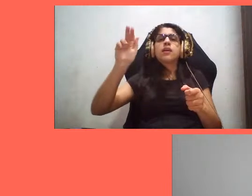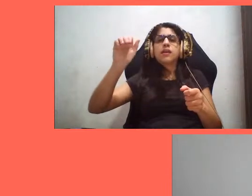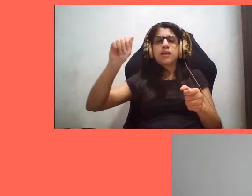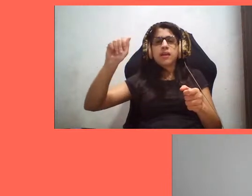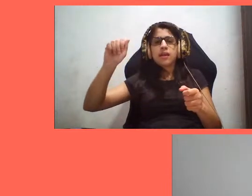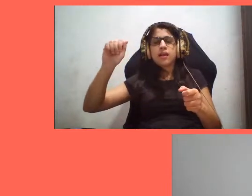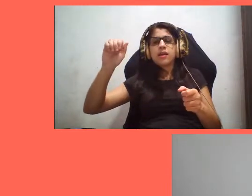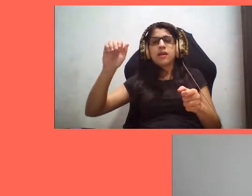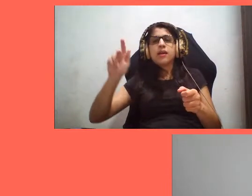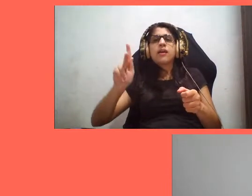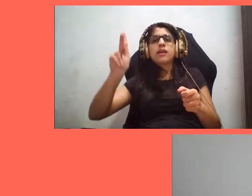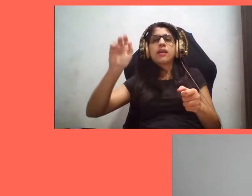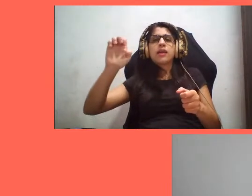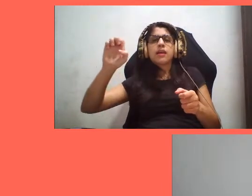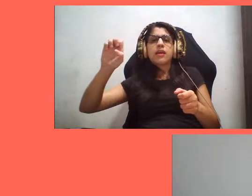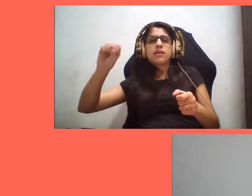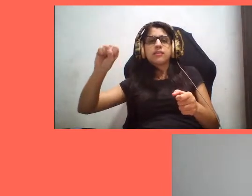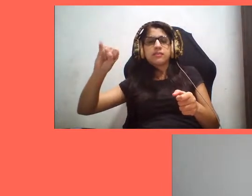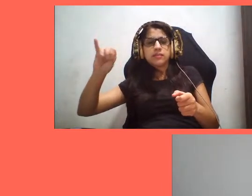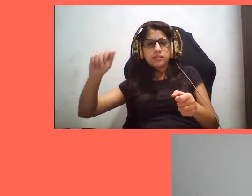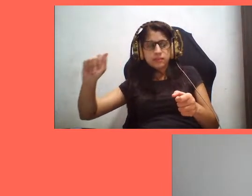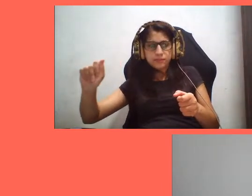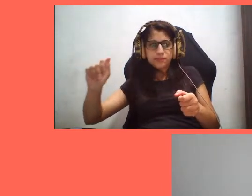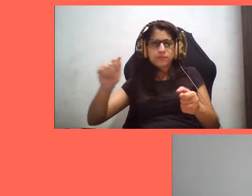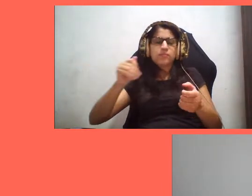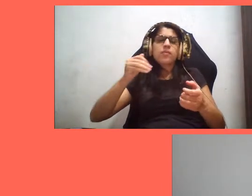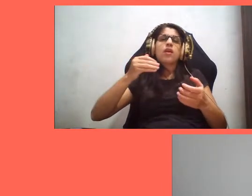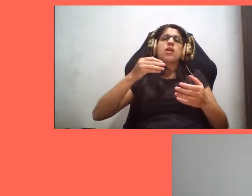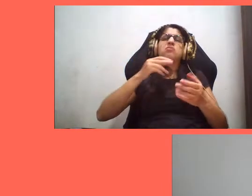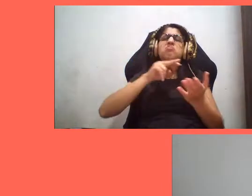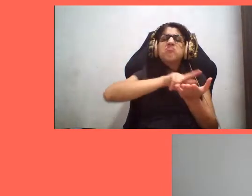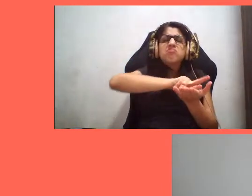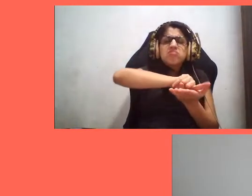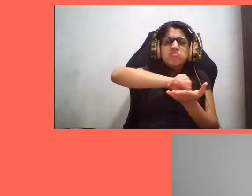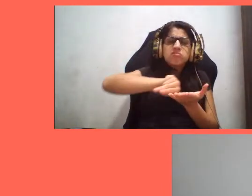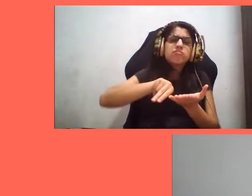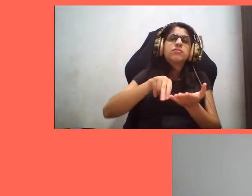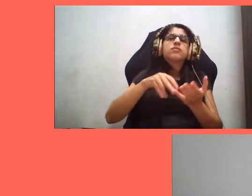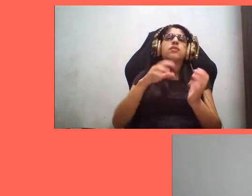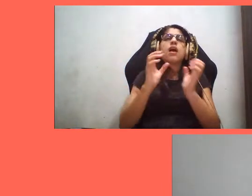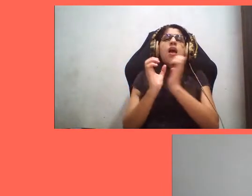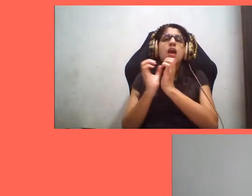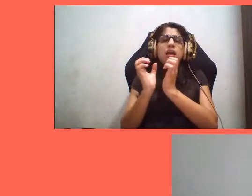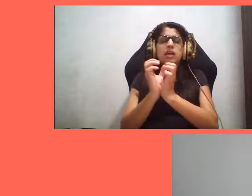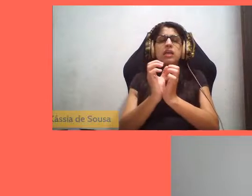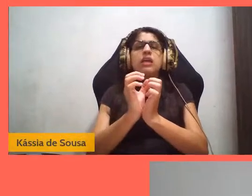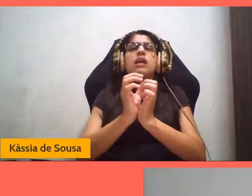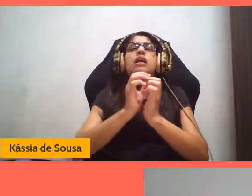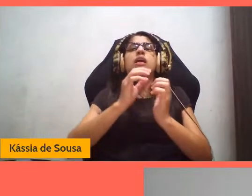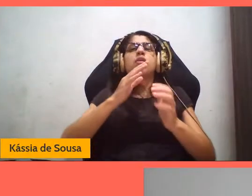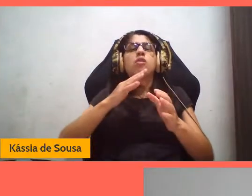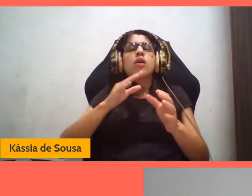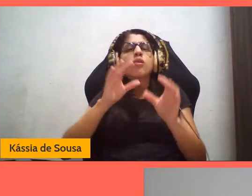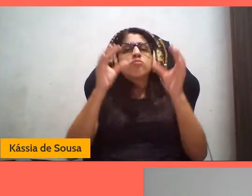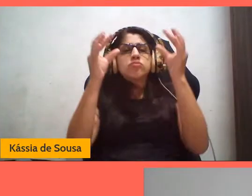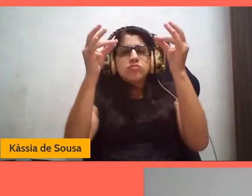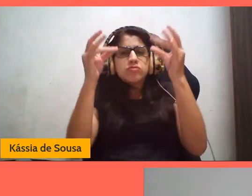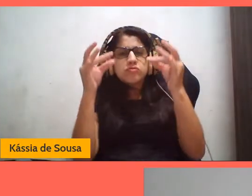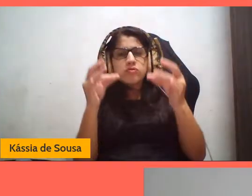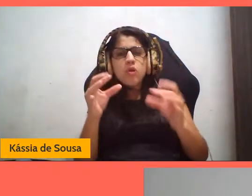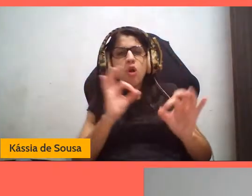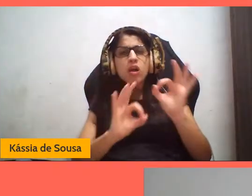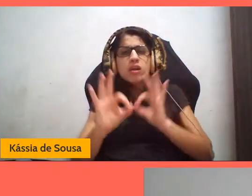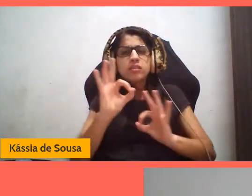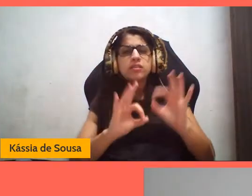Tereza, né, toda a equipe, cuidando cada detalhe, cada momento, né, do ponto